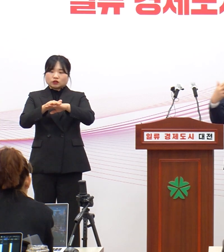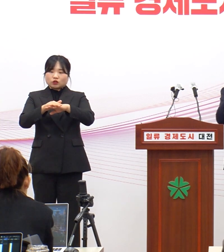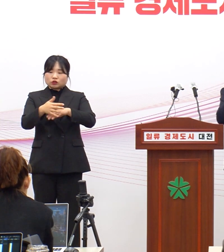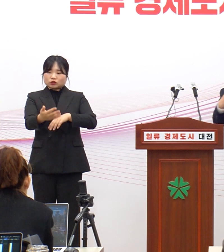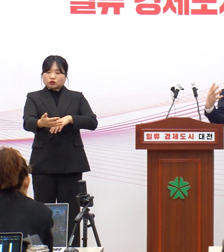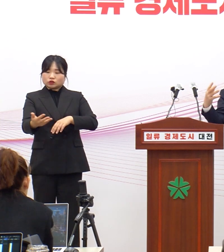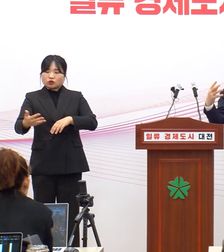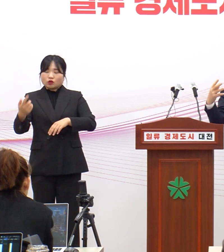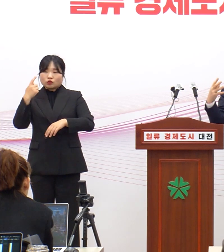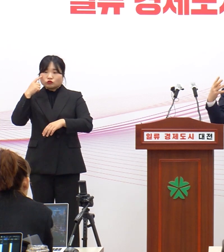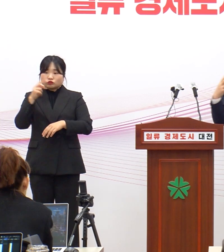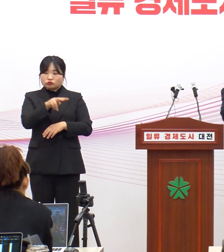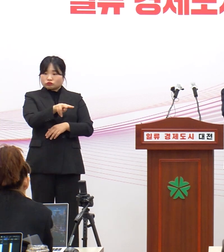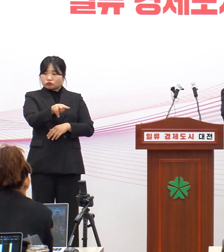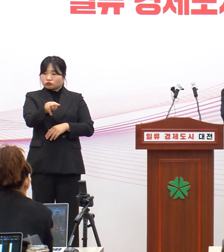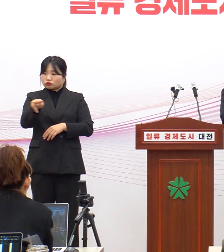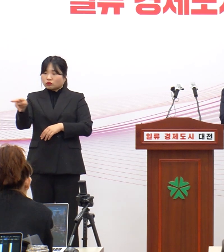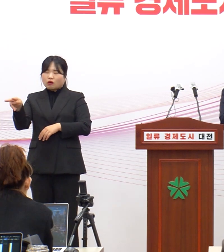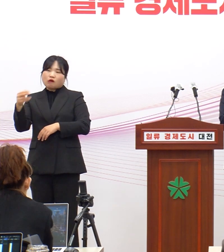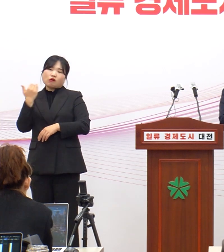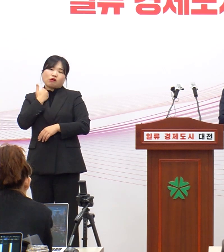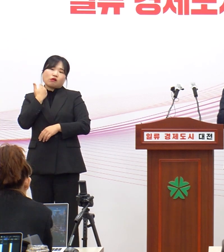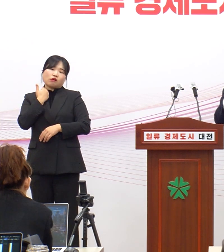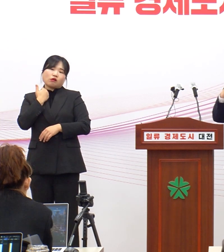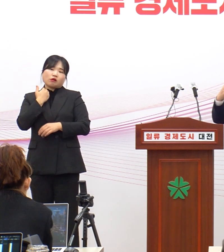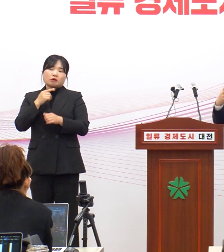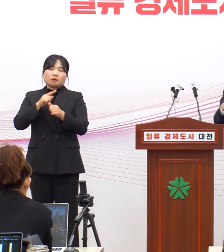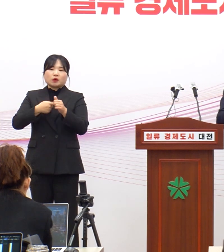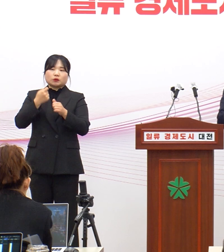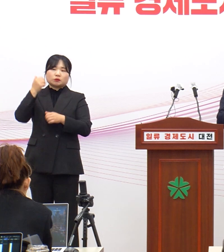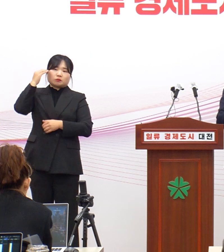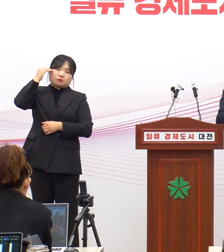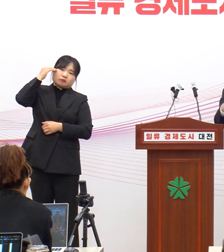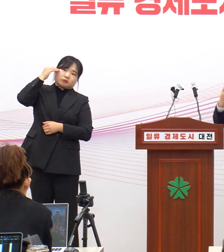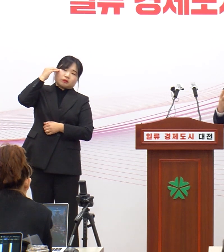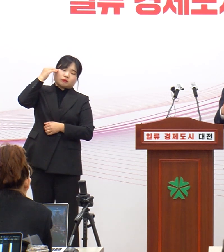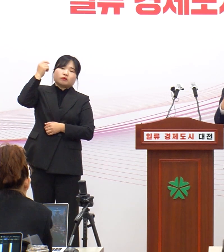전체의 시야가 확 가리면서 왠지 좀